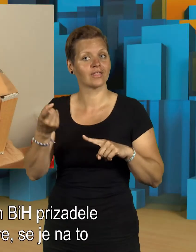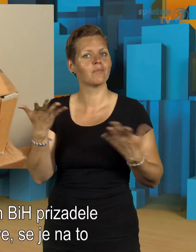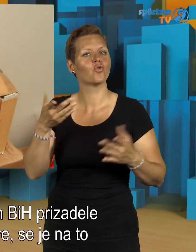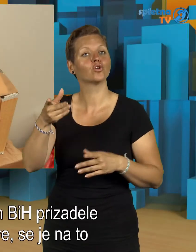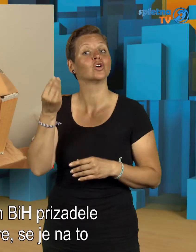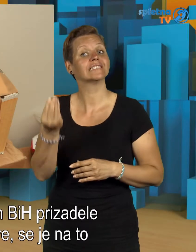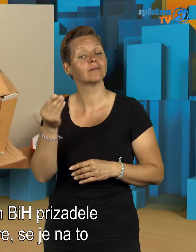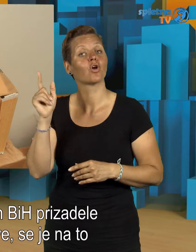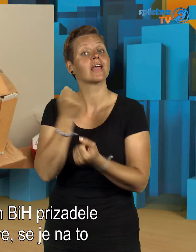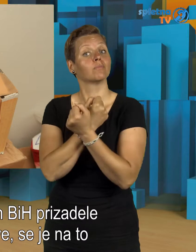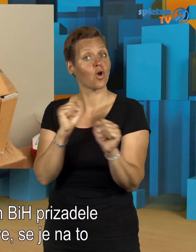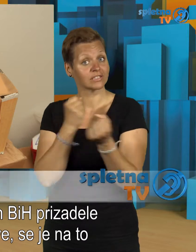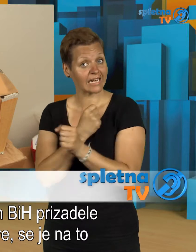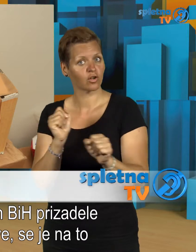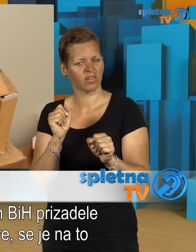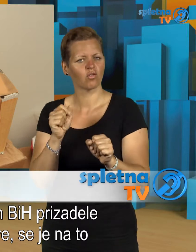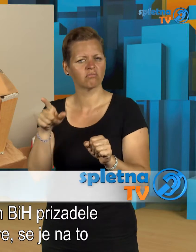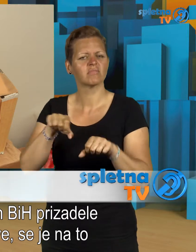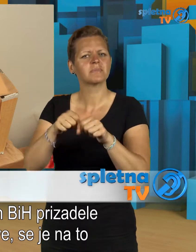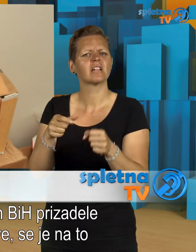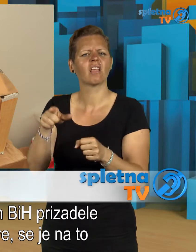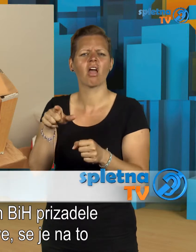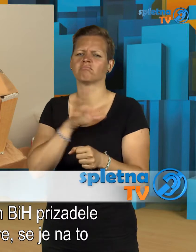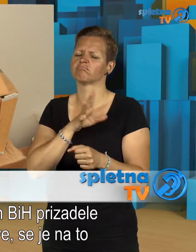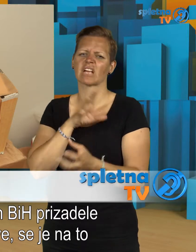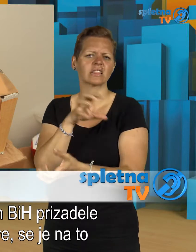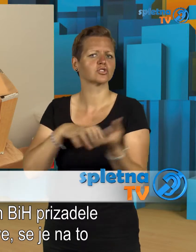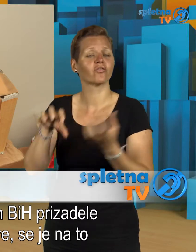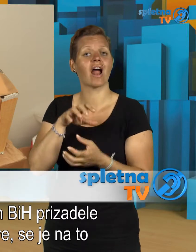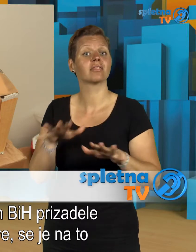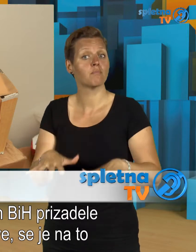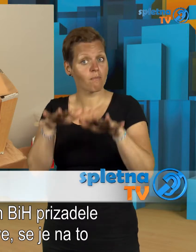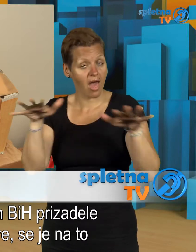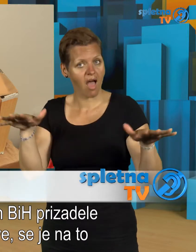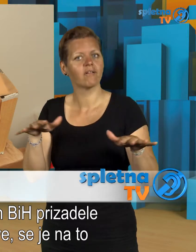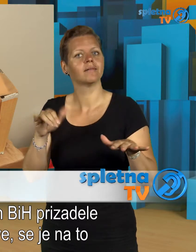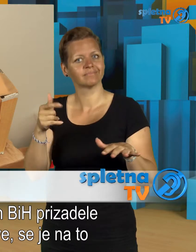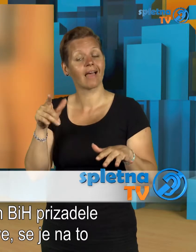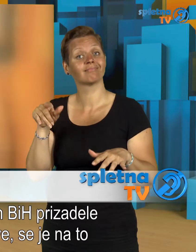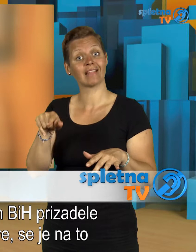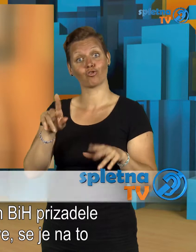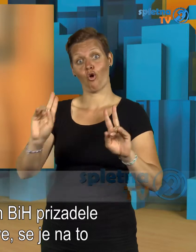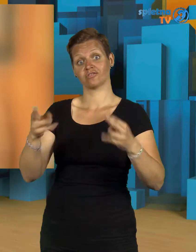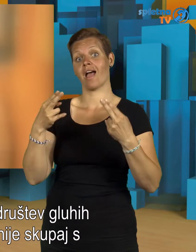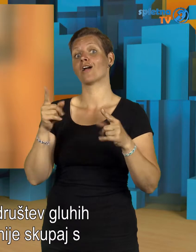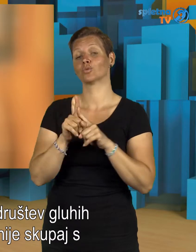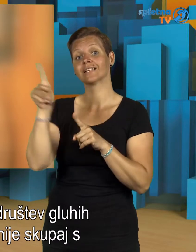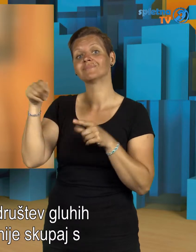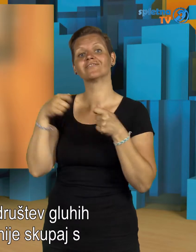Potem, ko so Srbijo in Bosno in Hercegovino prizadele katastrofalne poplave, se je na to odzvala tudi Zveza društev gluhih in naglušnih